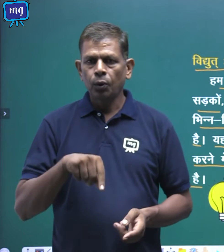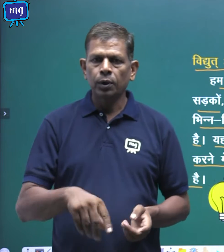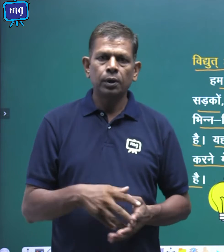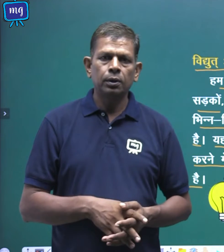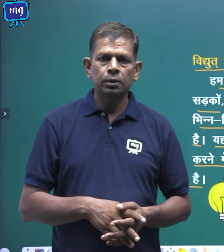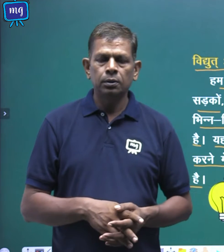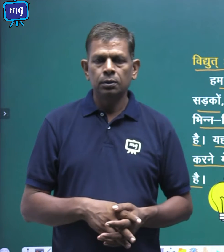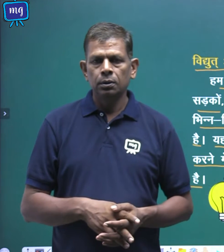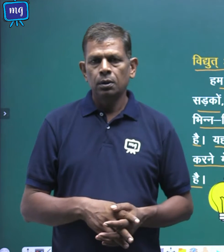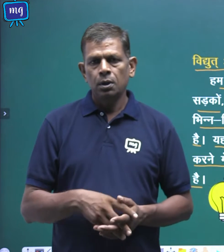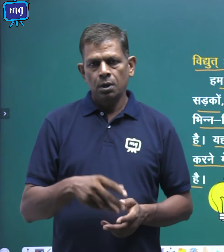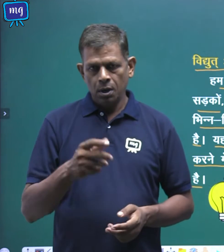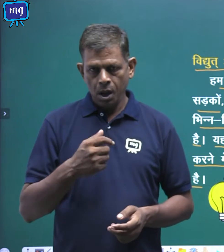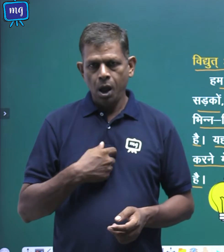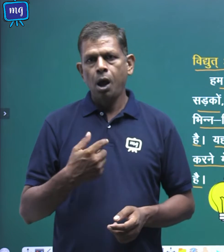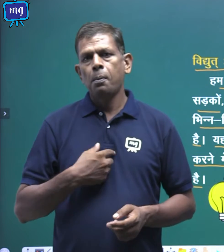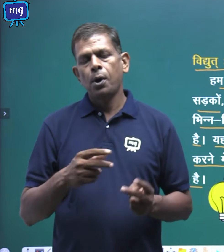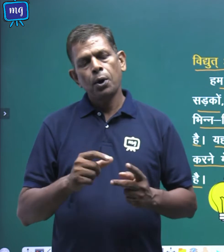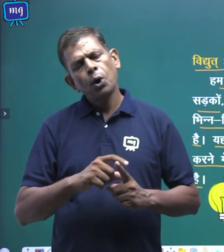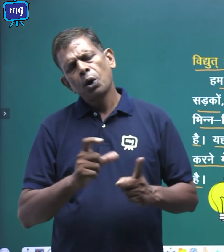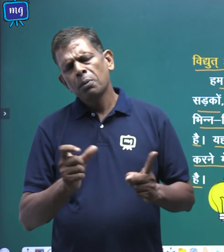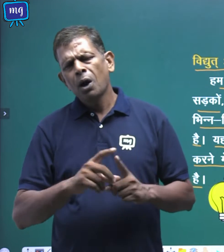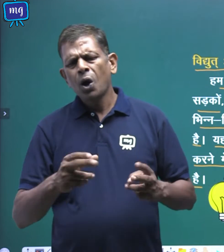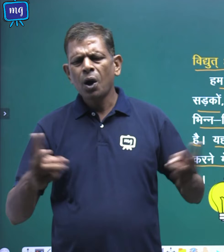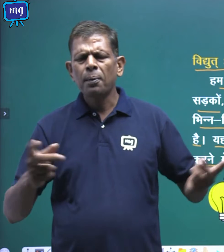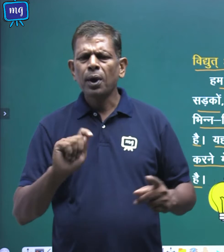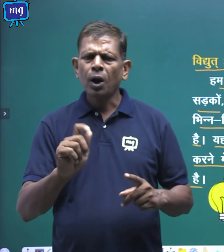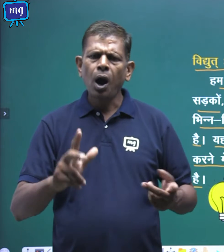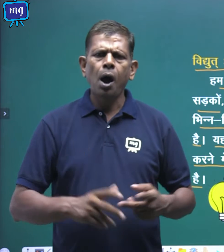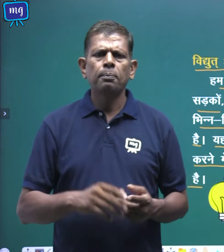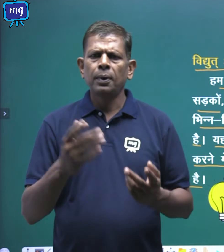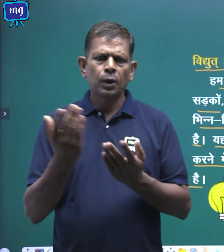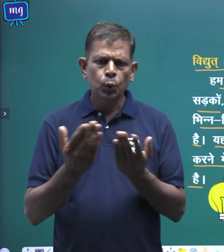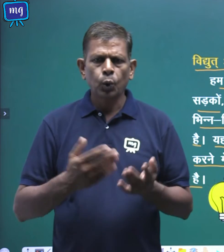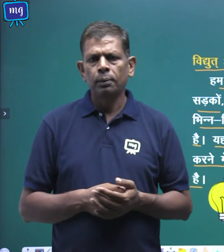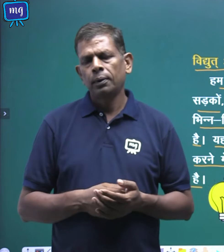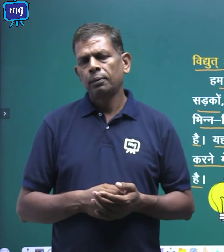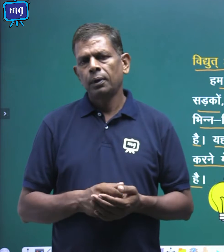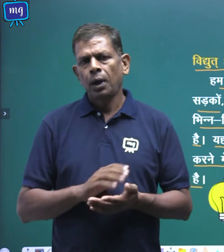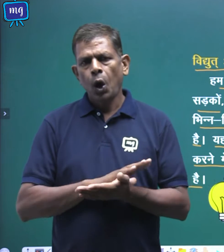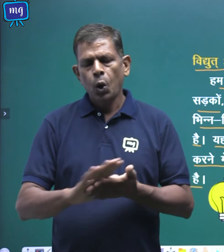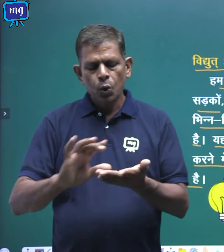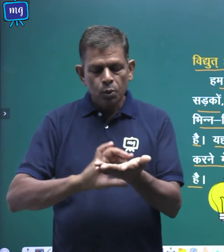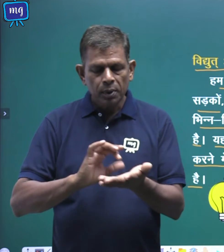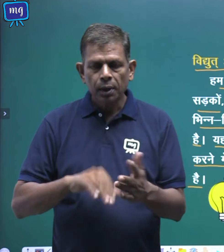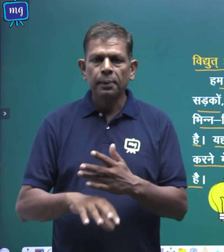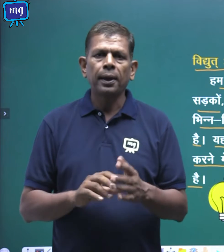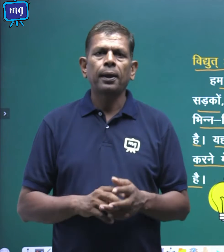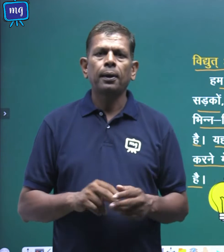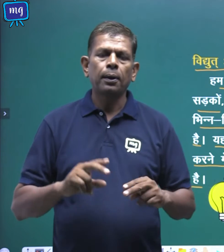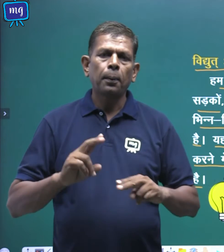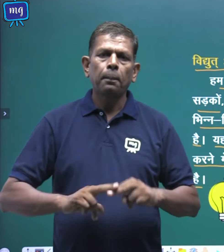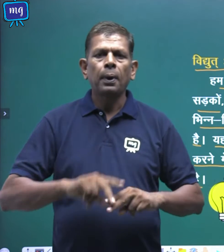क्योंकि हमारे अधिकतर काम स्कूल में, हॉस्पिटल में,